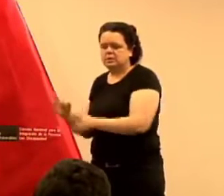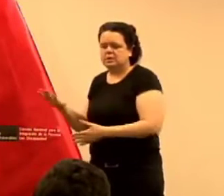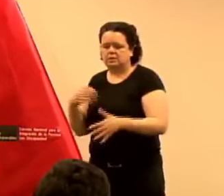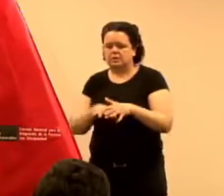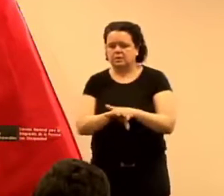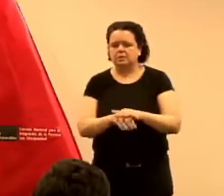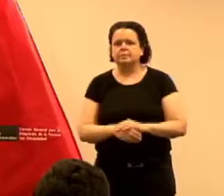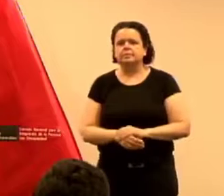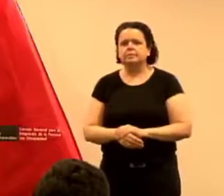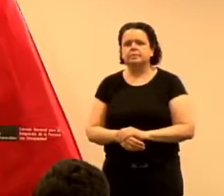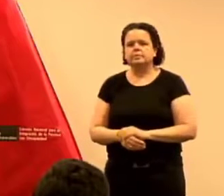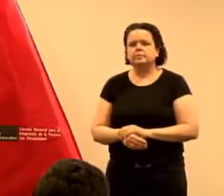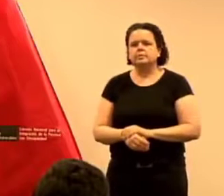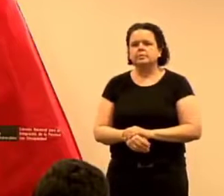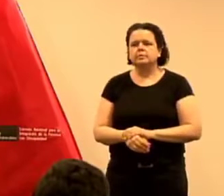indicadores.